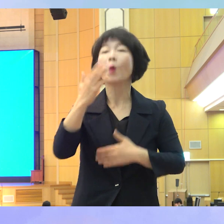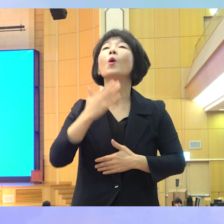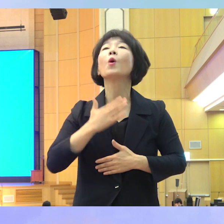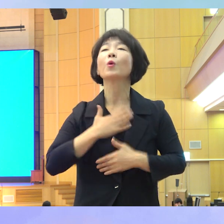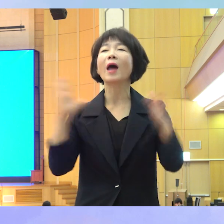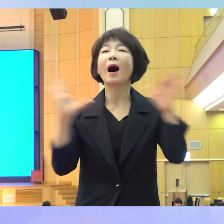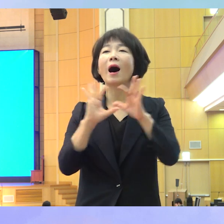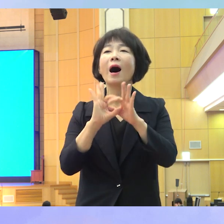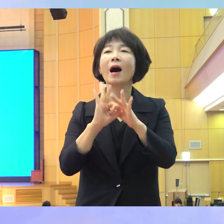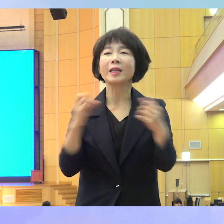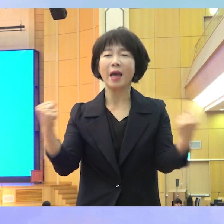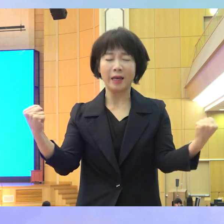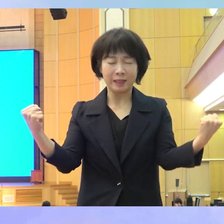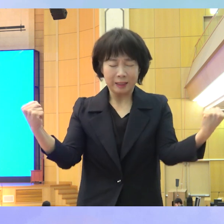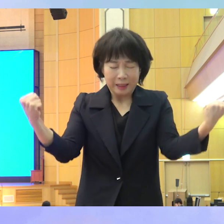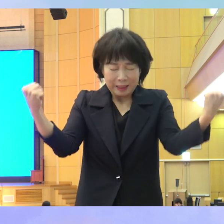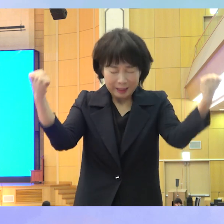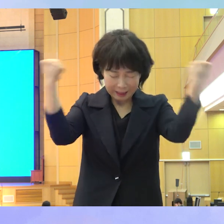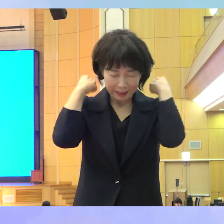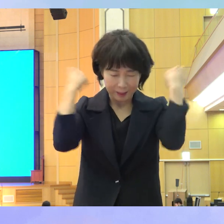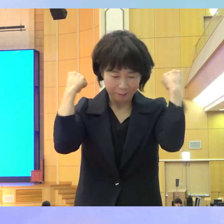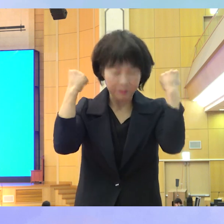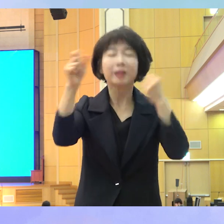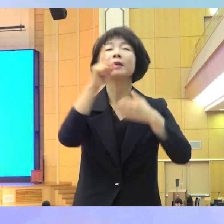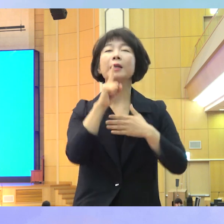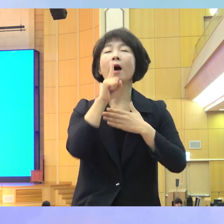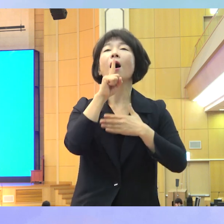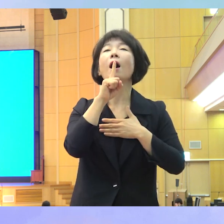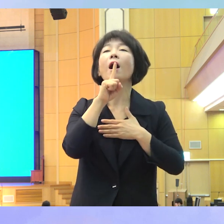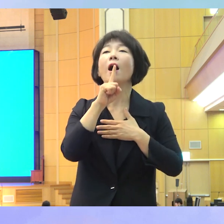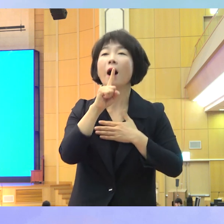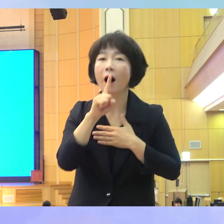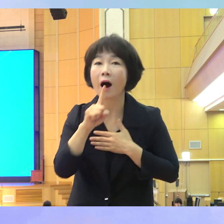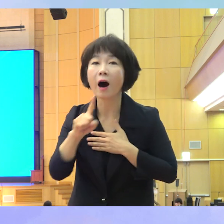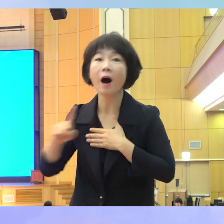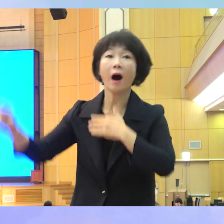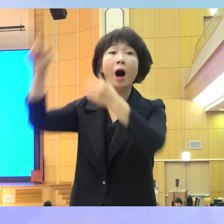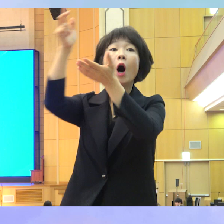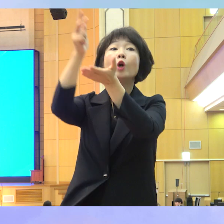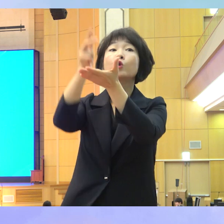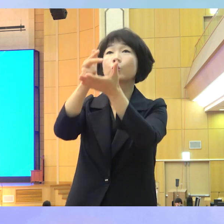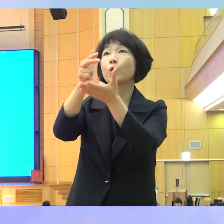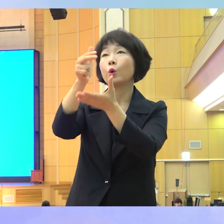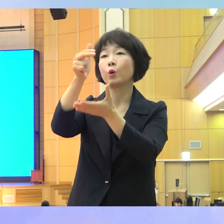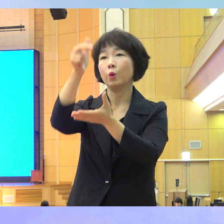생명 또 나의 힘이라.